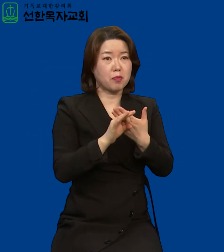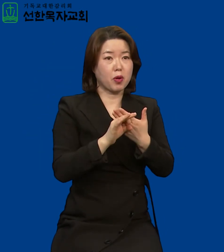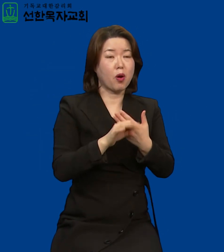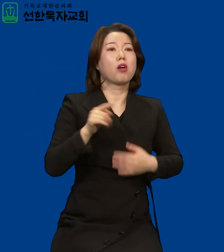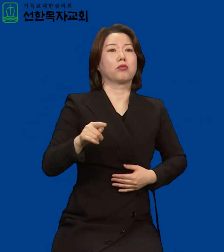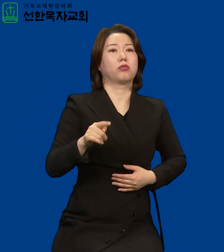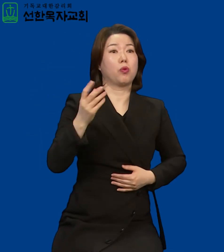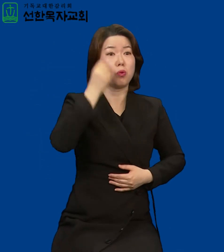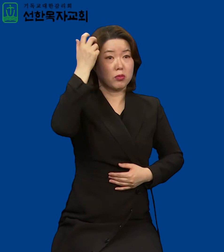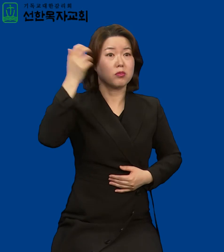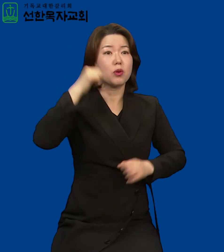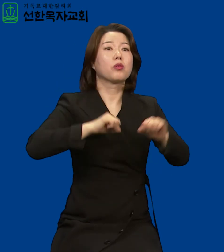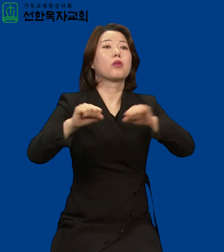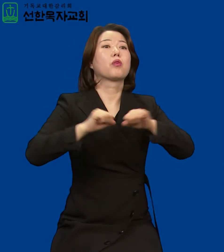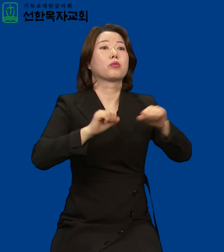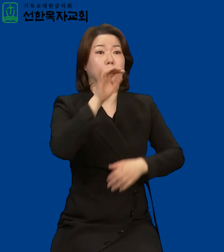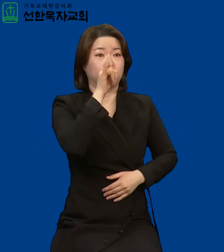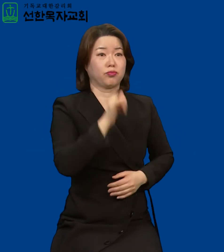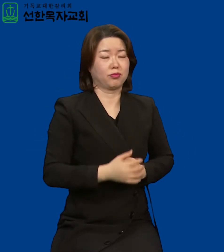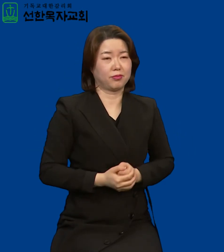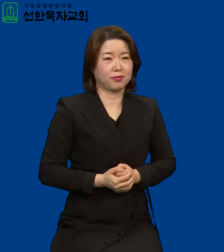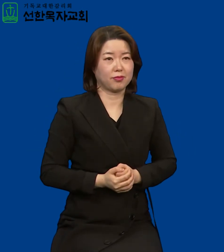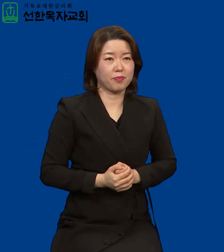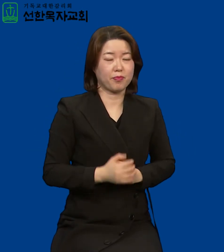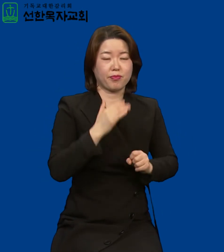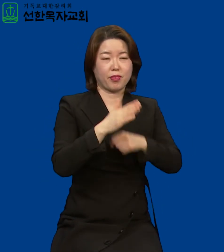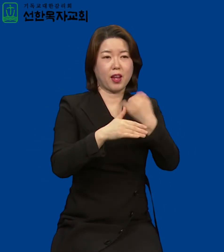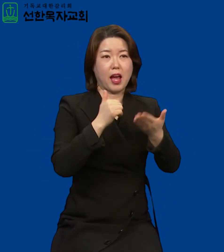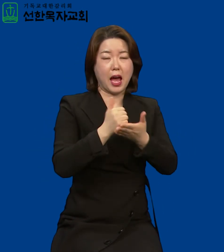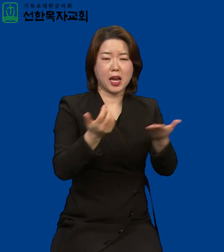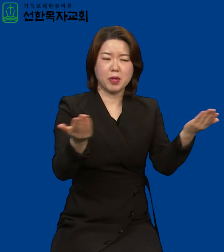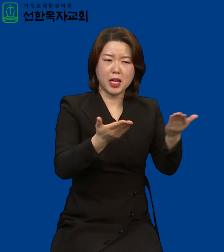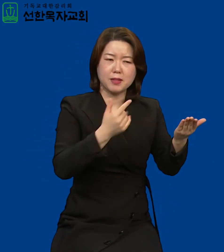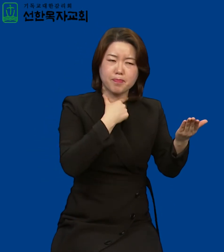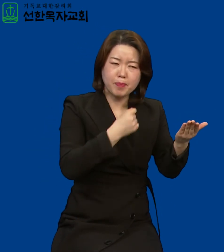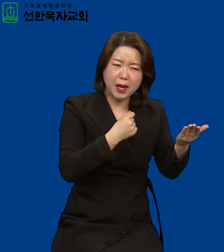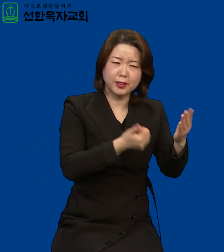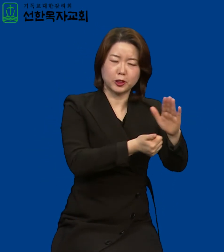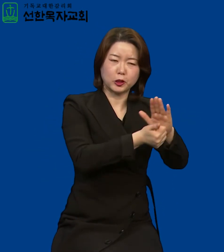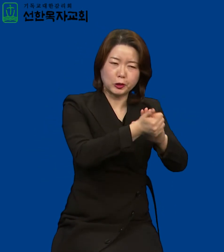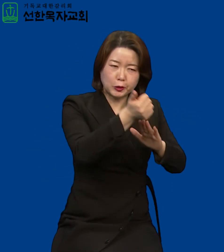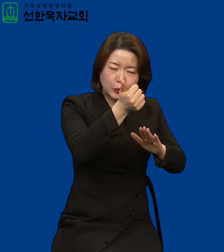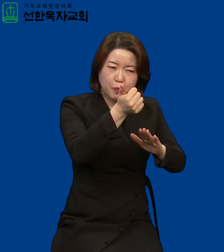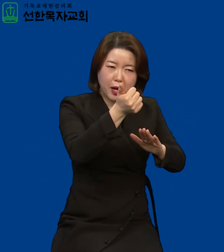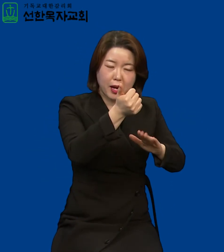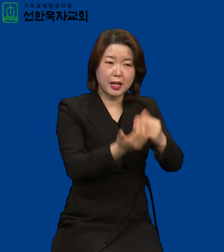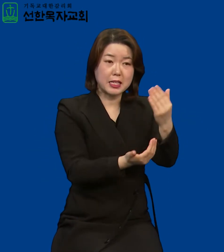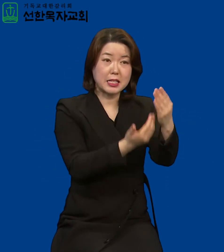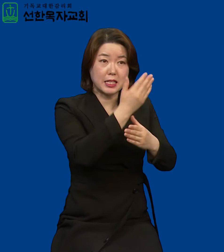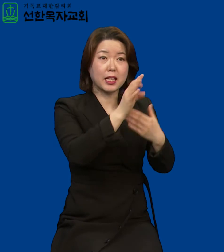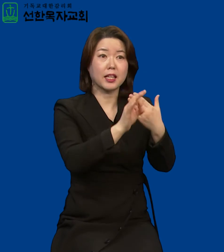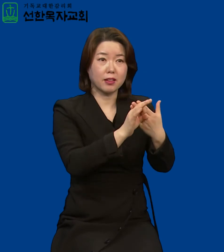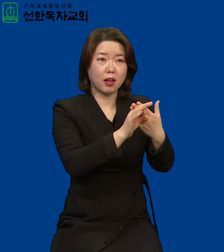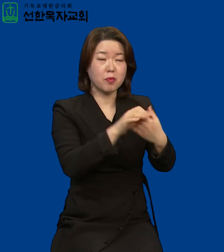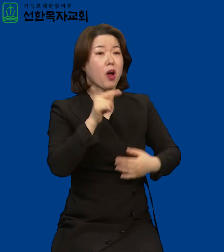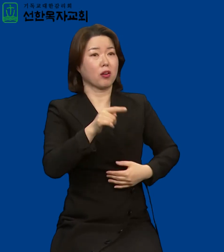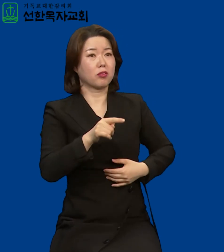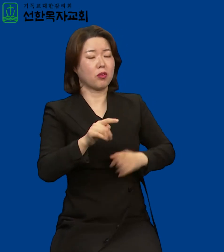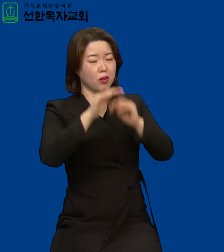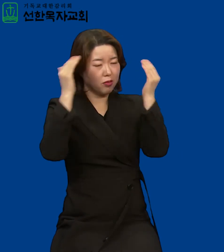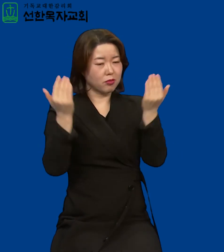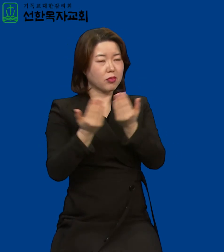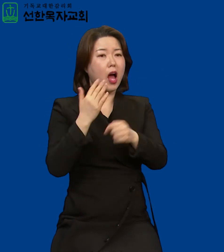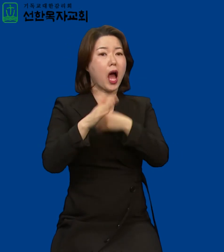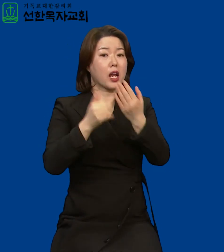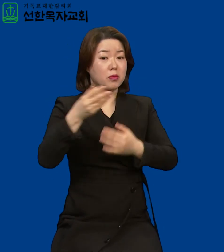성령의 역사죠. 성령의 근심이니 하나님의 일을 하고 싶은 소원이 여러분에게 일어나면 그것도 하나님이